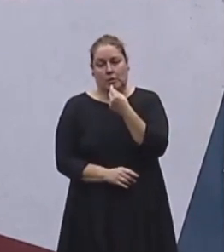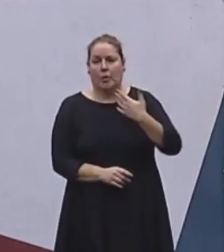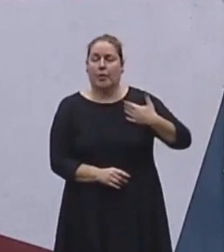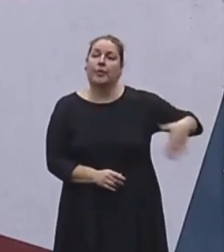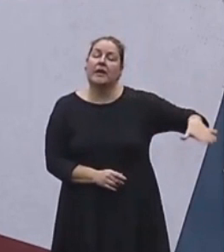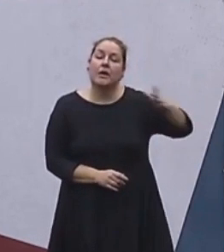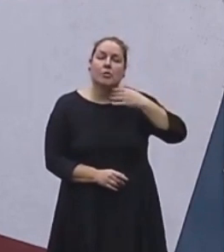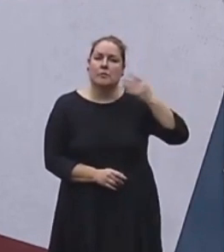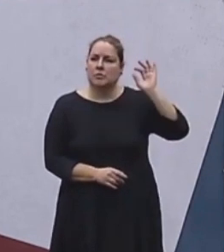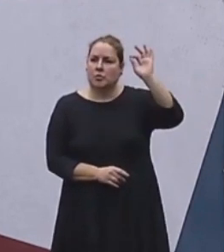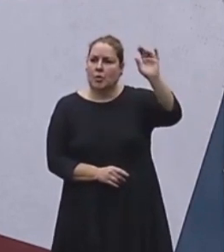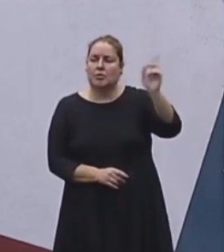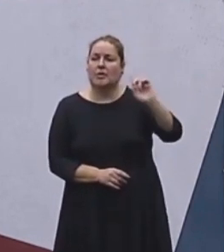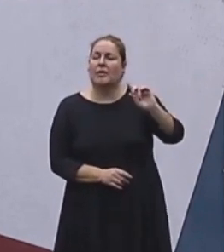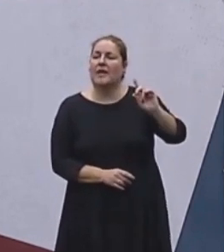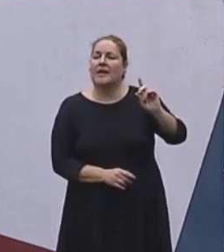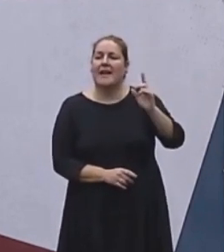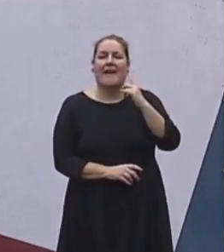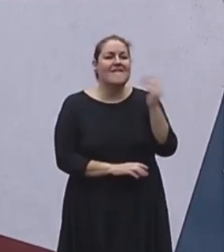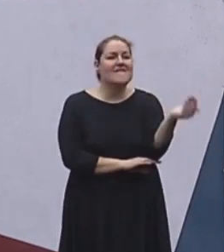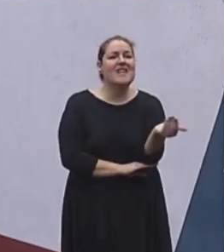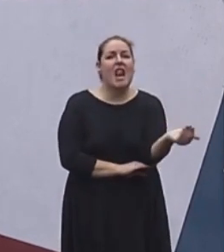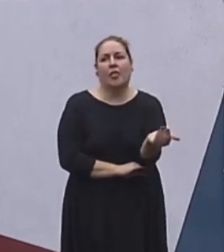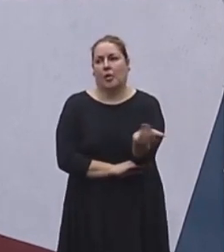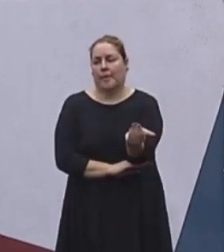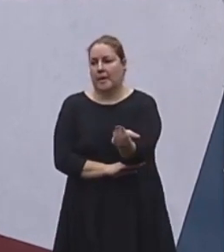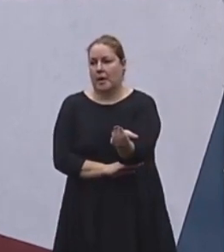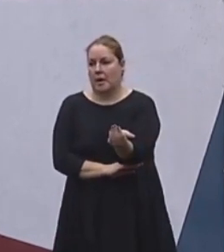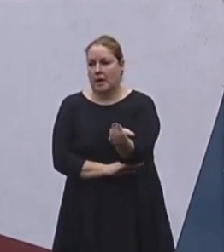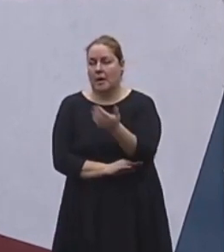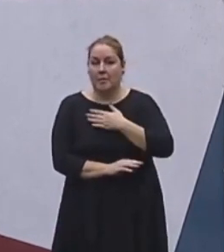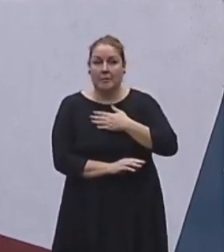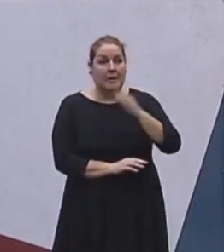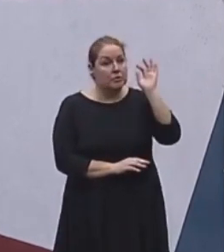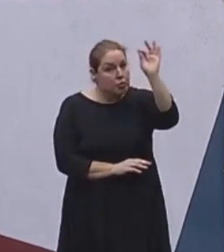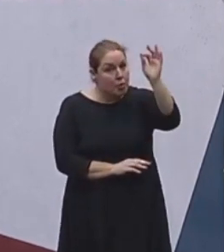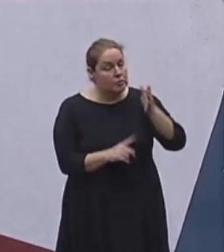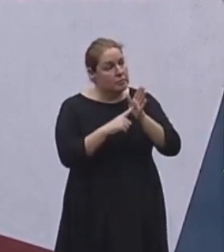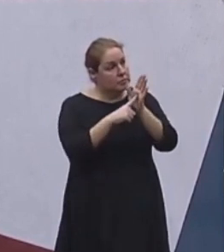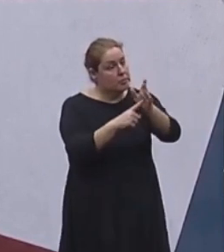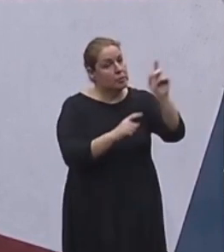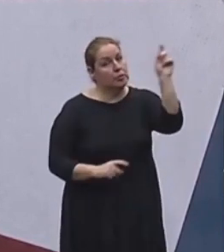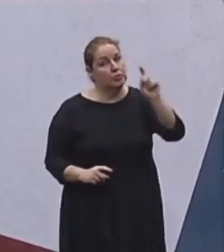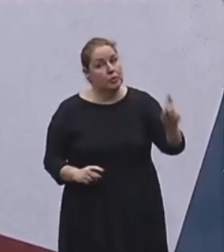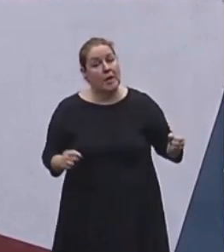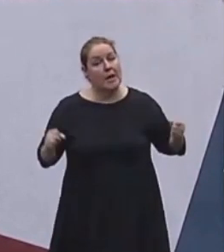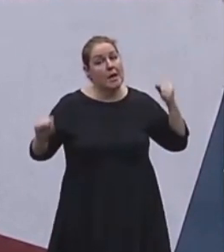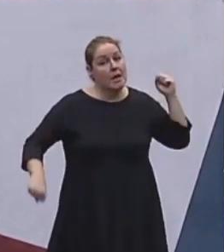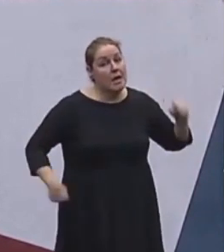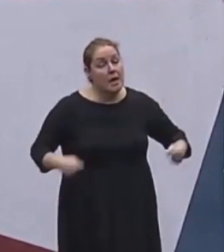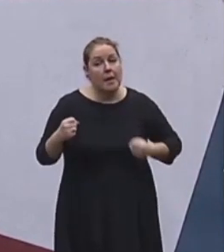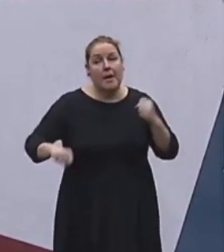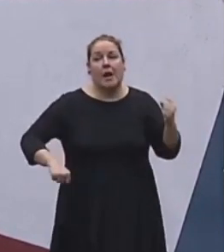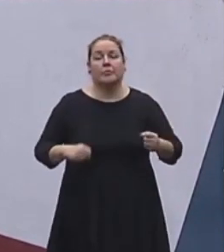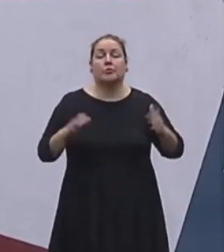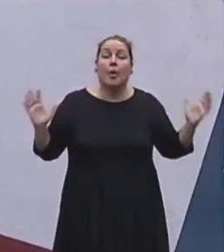Επιδίωξή μας δεν ήταν να κάνουμε φιλανθρωπία, αλλά να βοηθήσουμε να σταθούν όρθιοι στη ζωή και να παλέψουν να έχουν